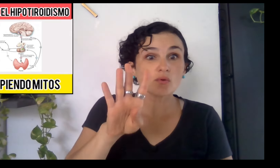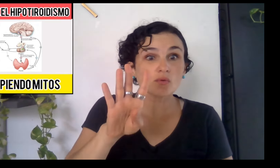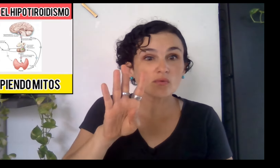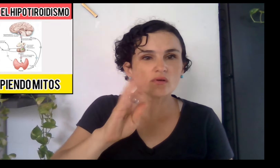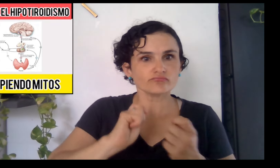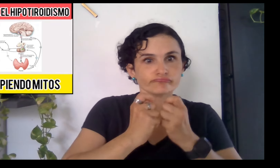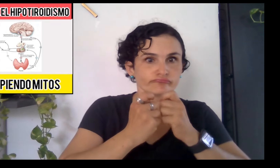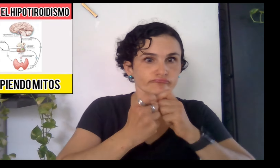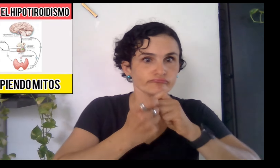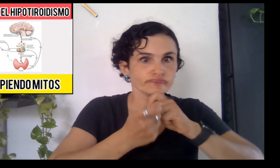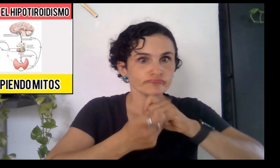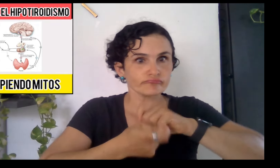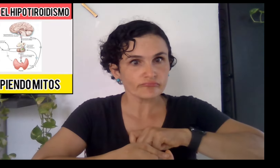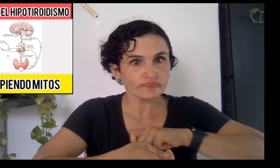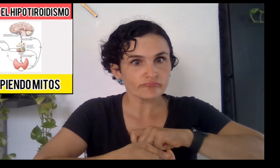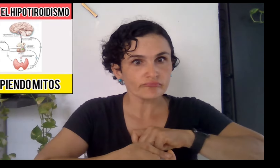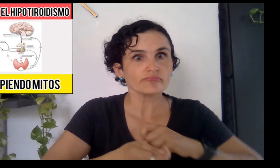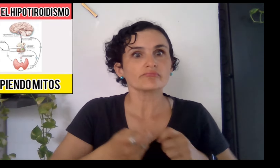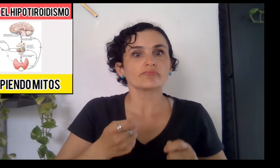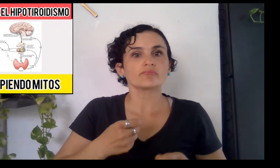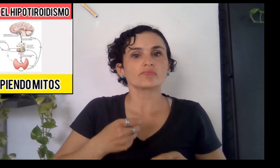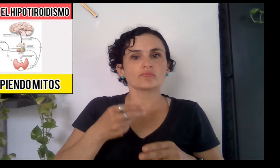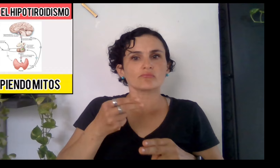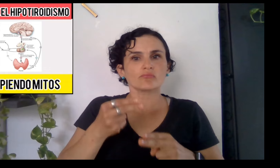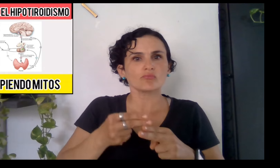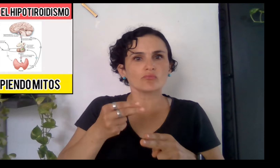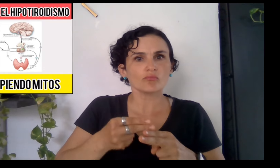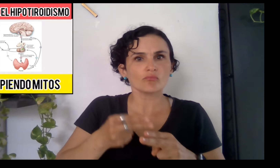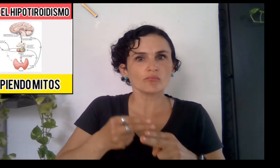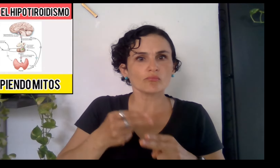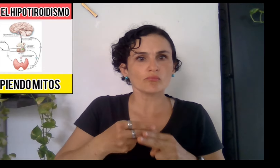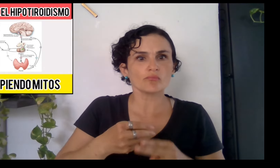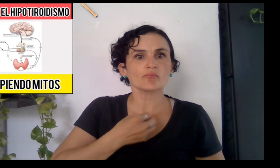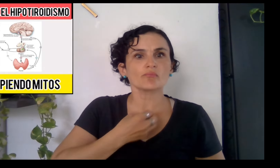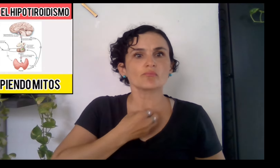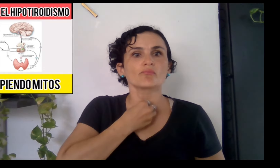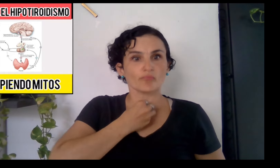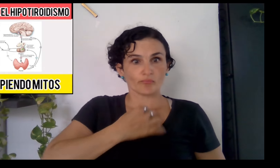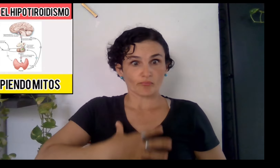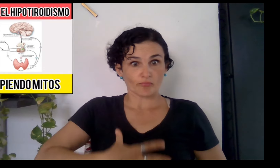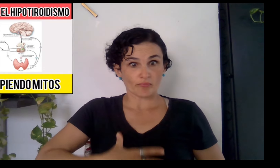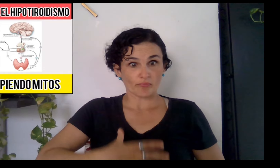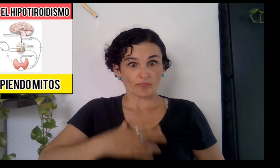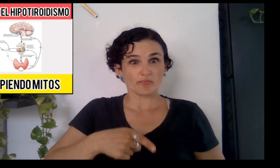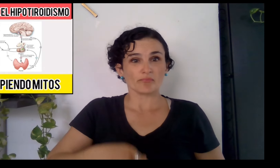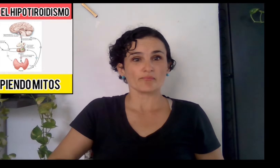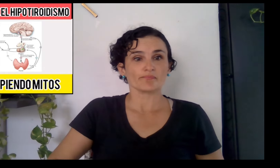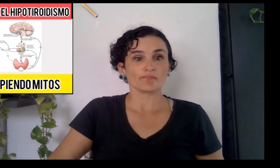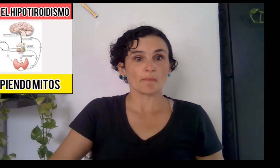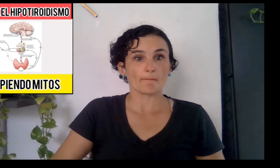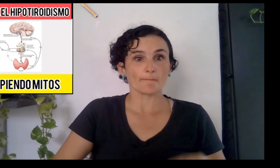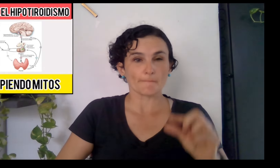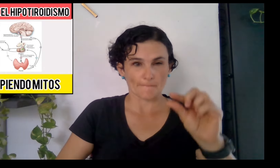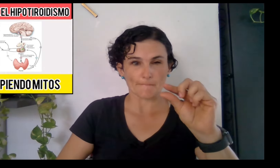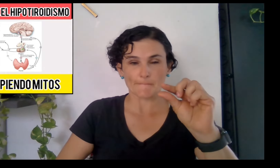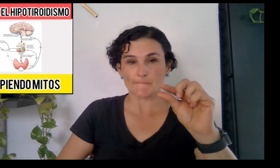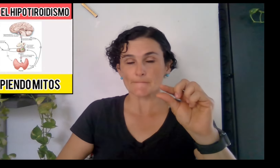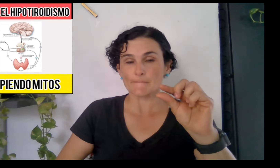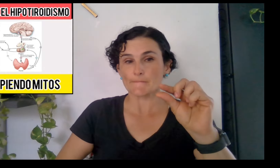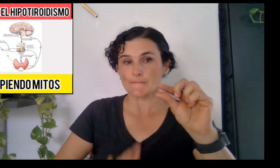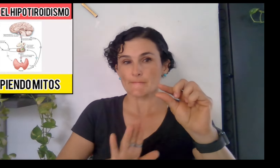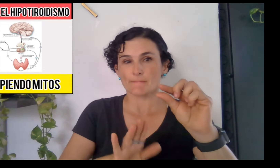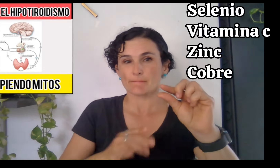se llama la T3, es decir, la hormona tiroidea activa. Y para que esta conversión se haga efectiva, se necesitan los siguientes nutrientes: el